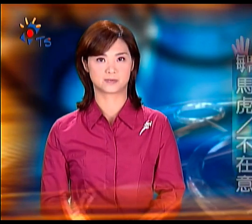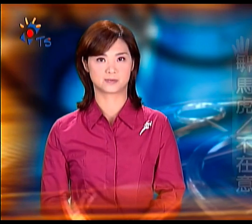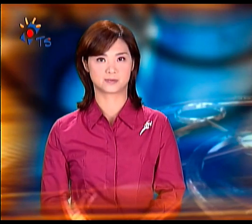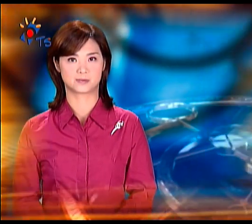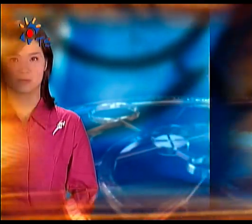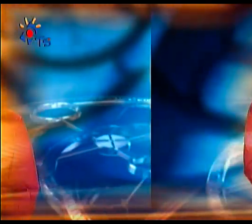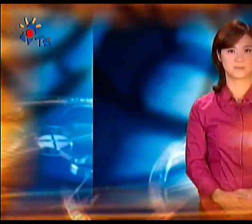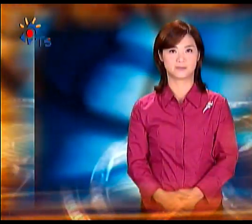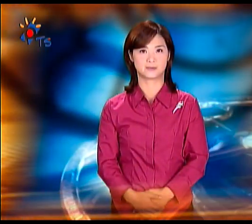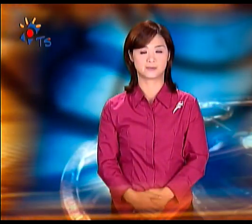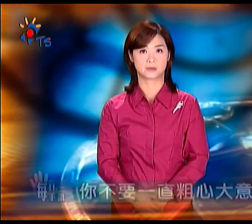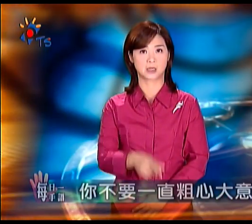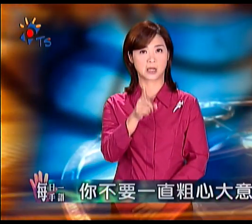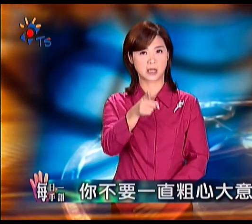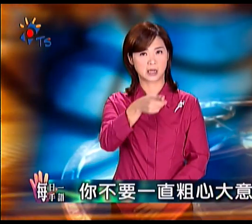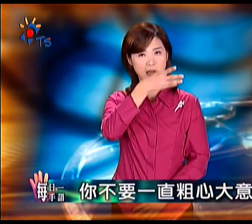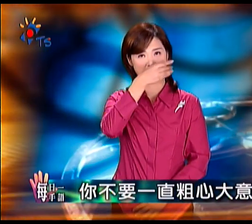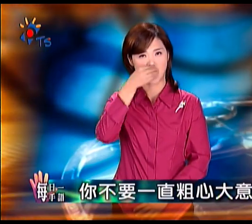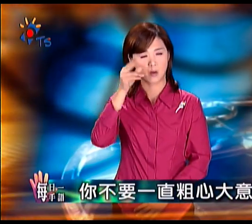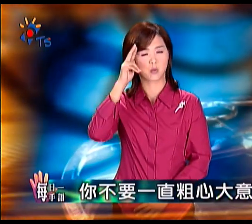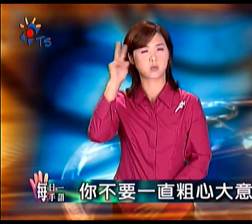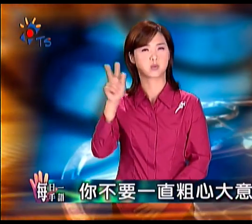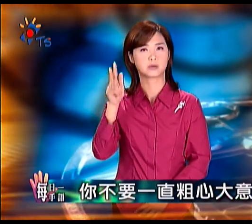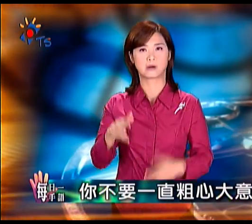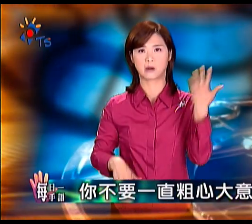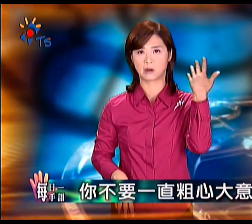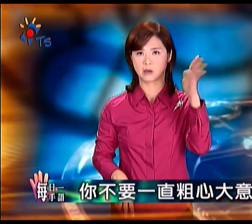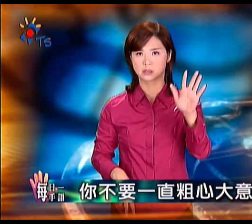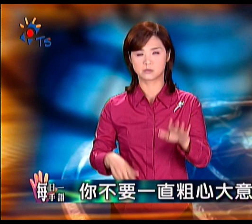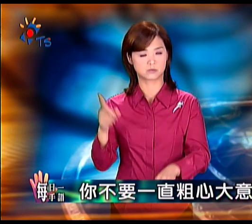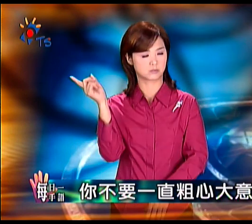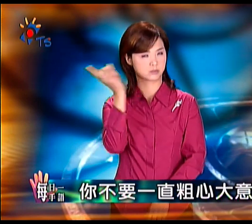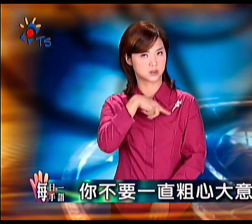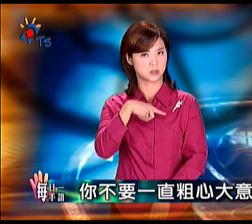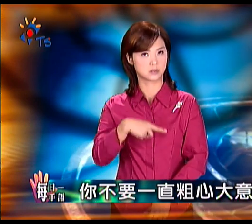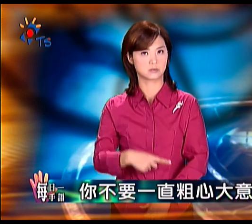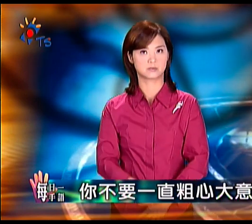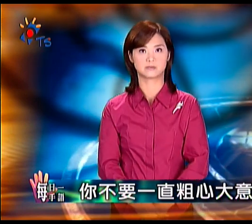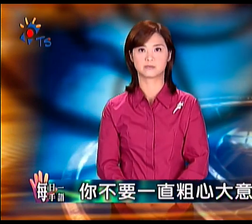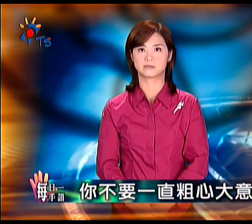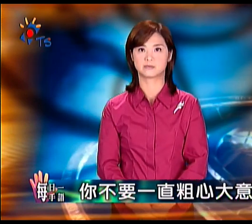你不要一直粗心大意。